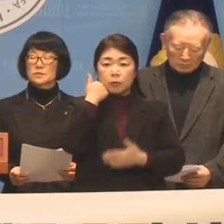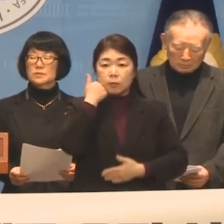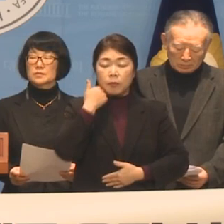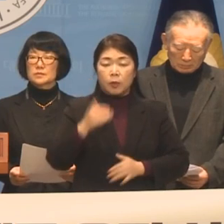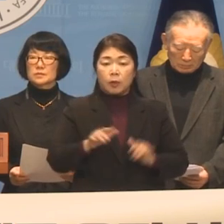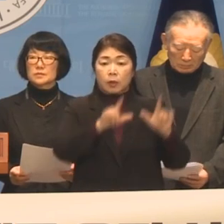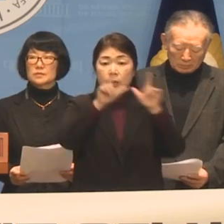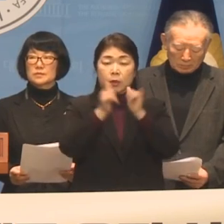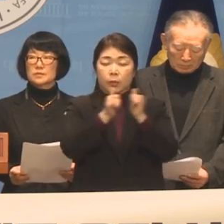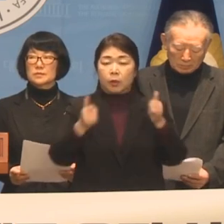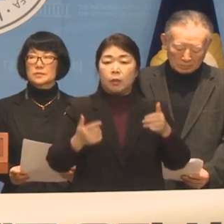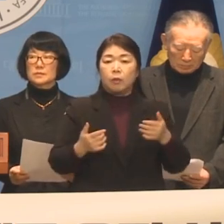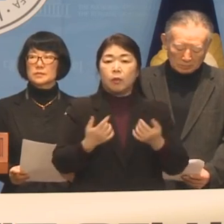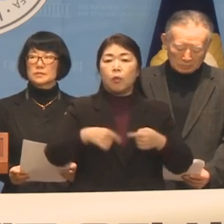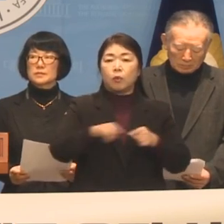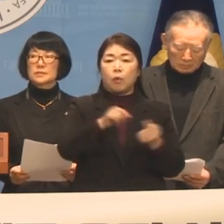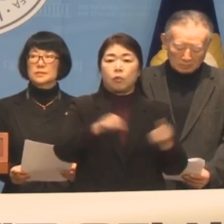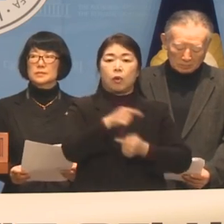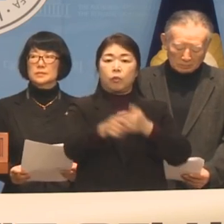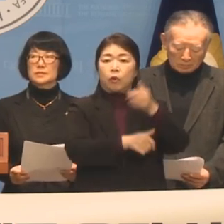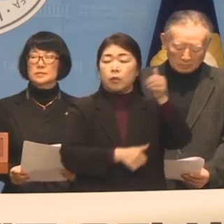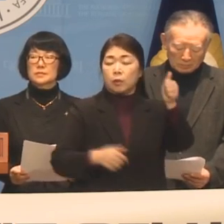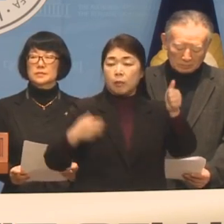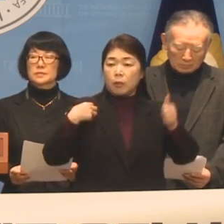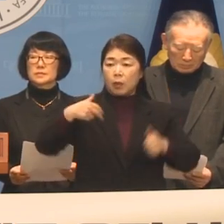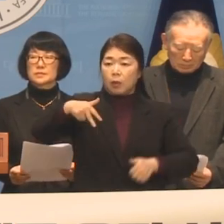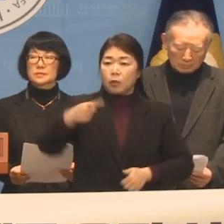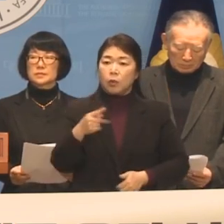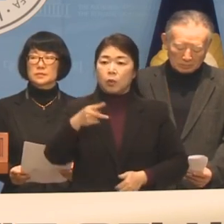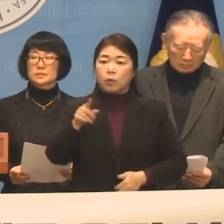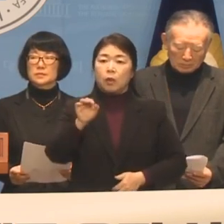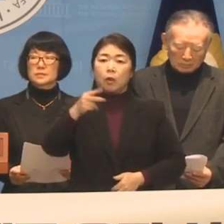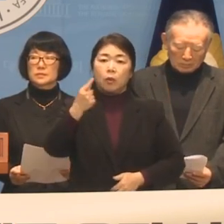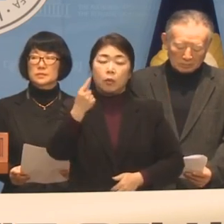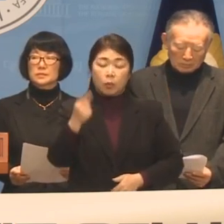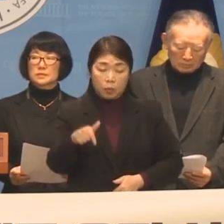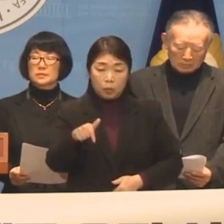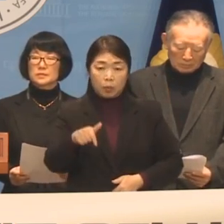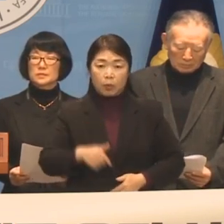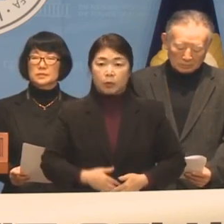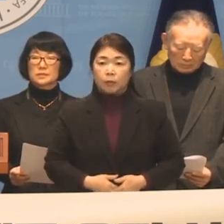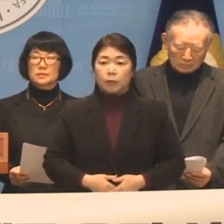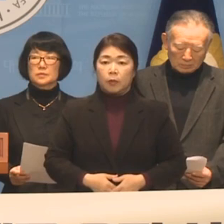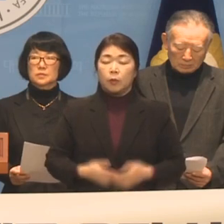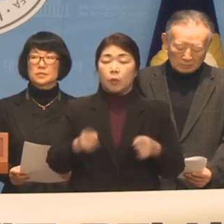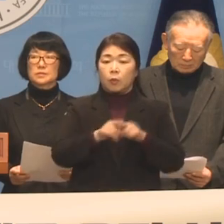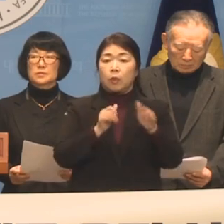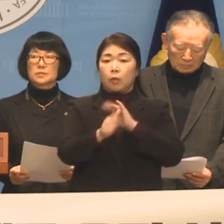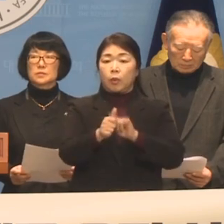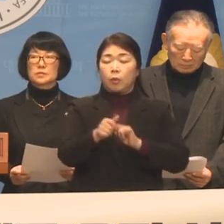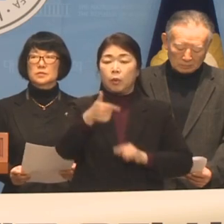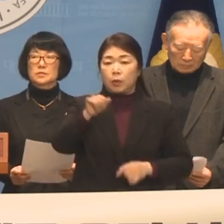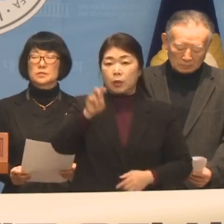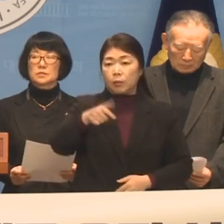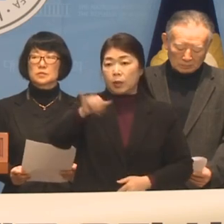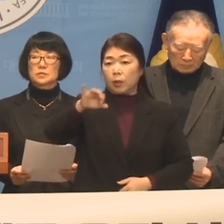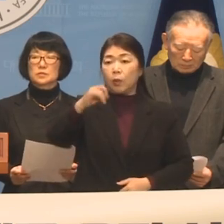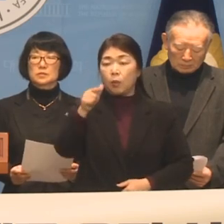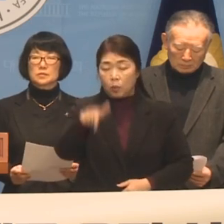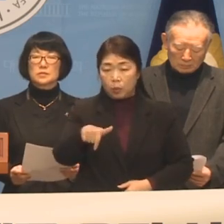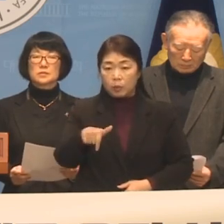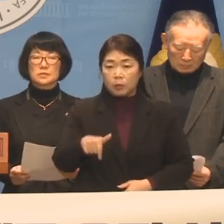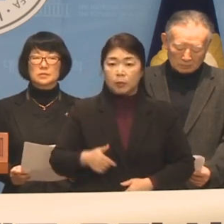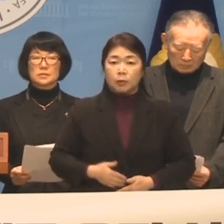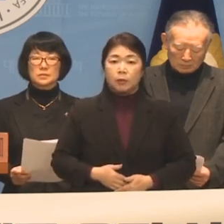시민회의 공동운영위원장을 맡고 있는 조성우 비상식회의 공동대표님과 김기옥 한성대